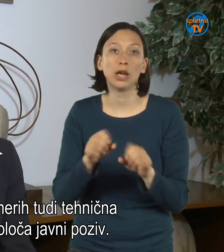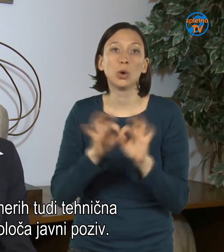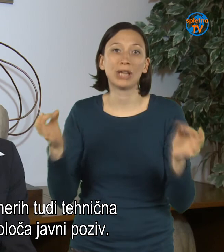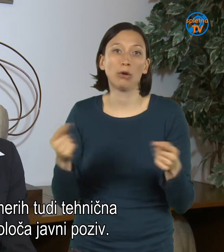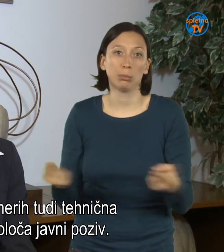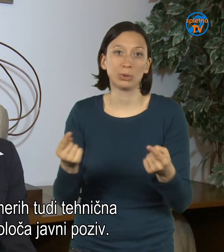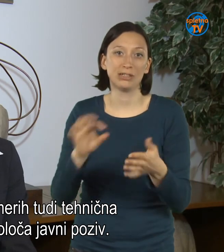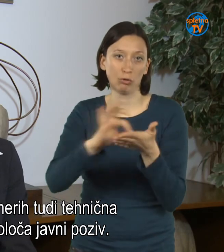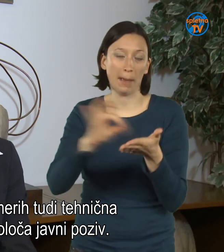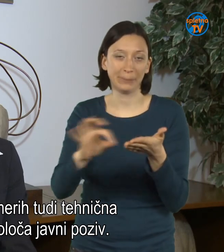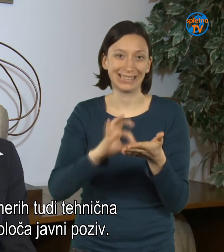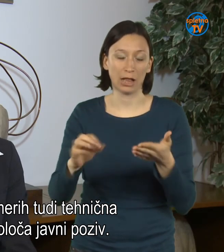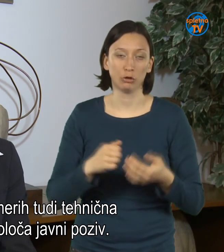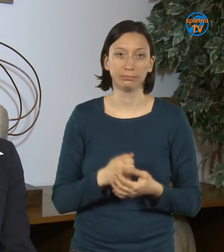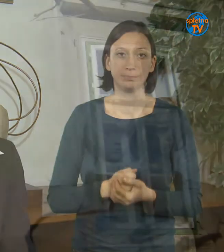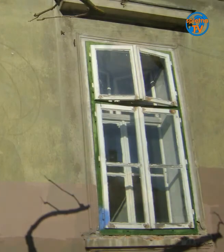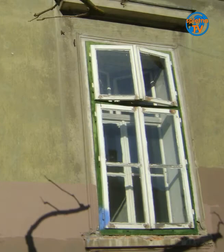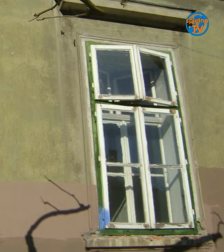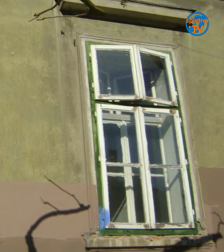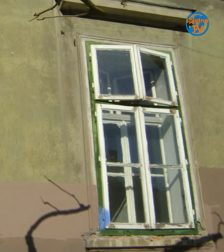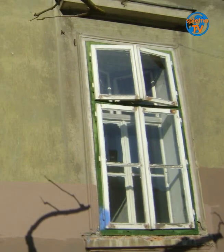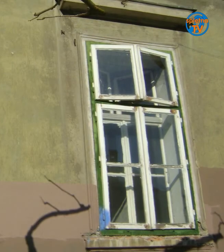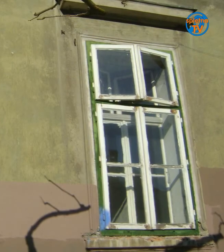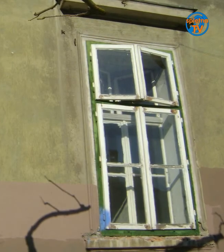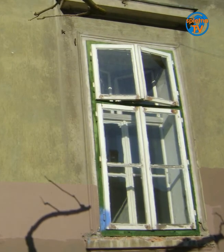dokazila, kakor določa javni poziv.